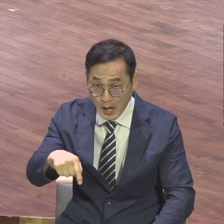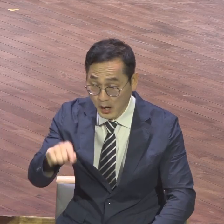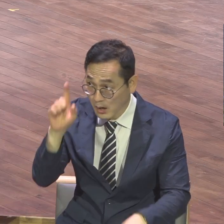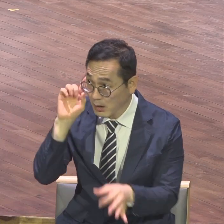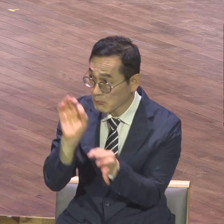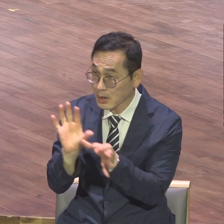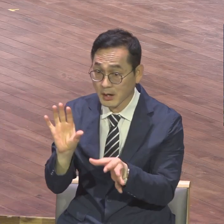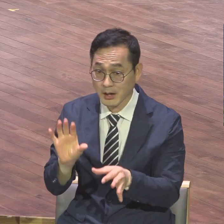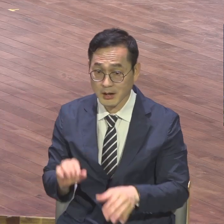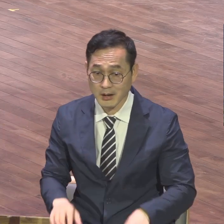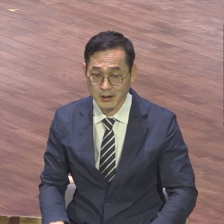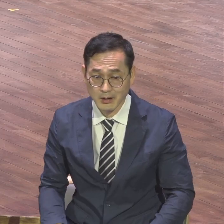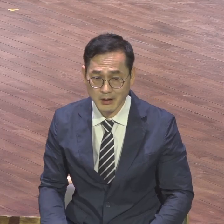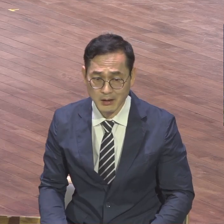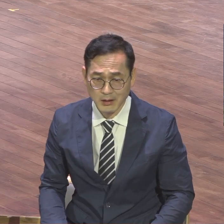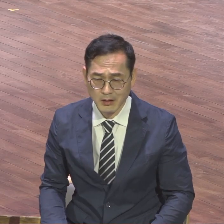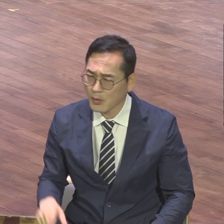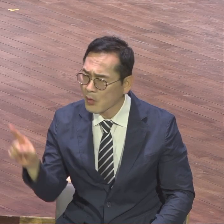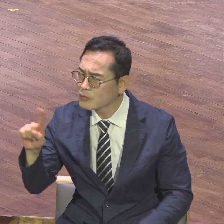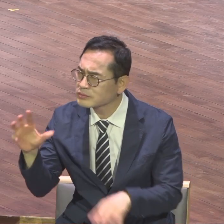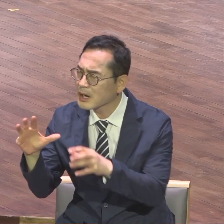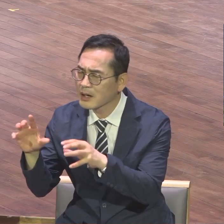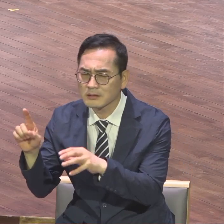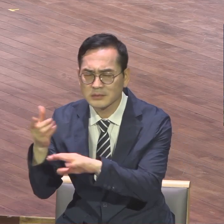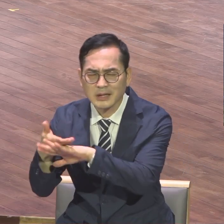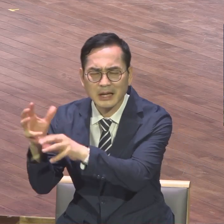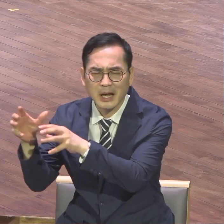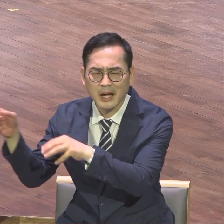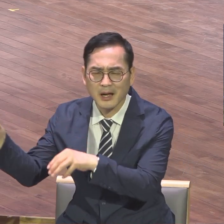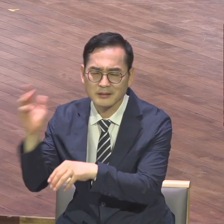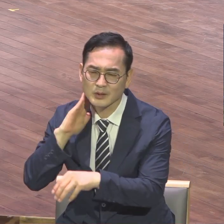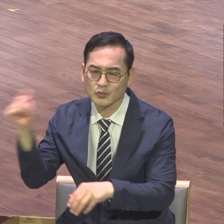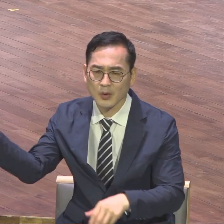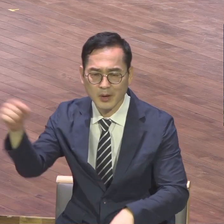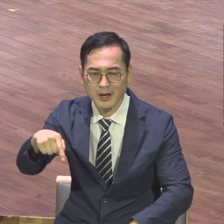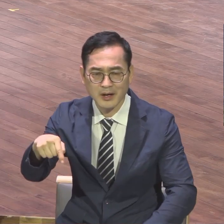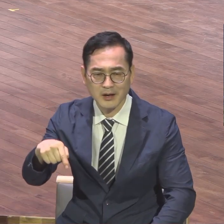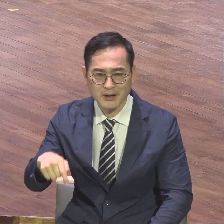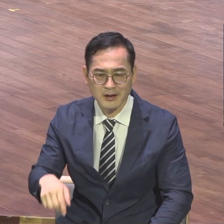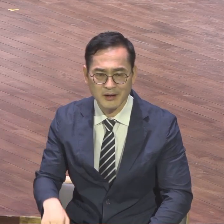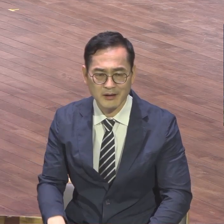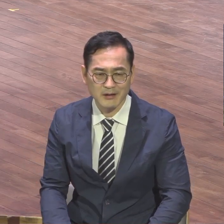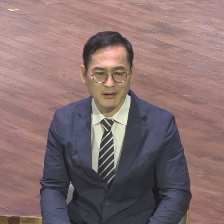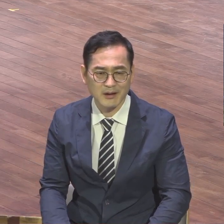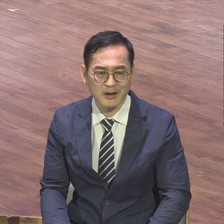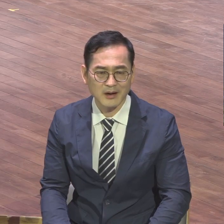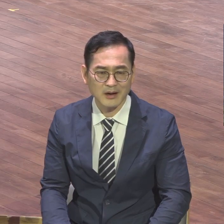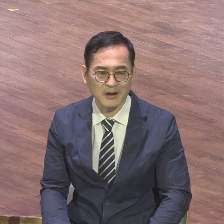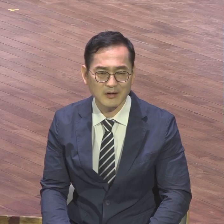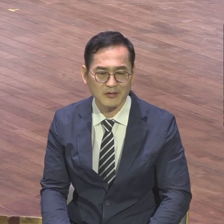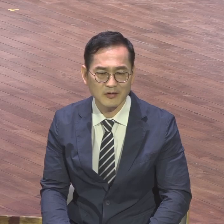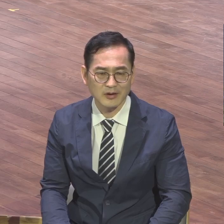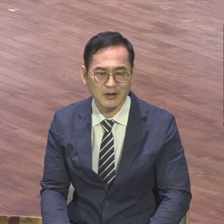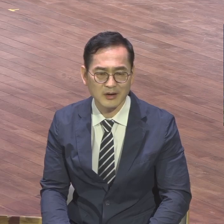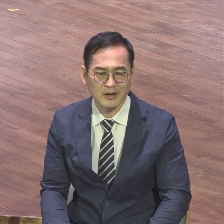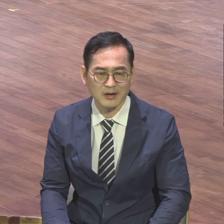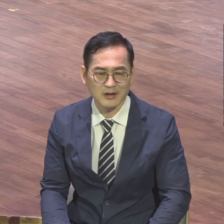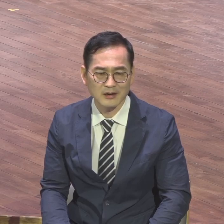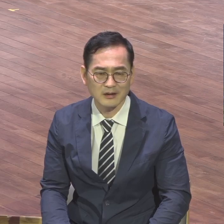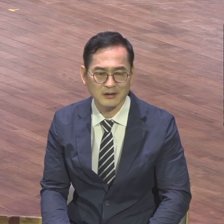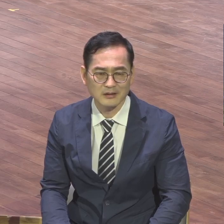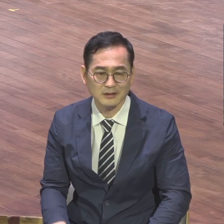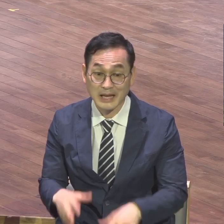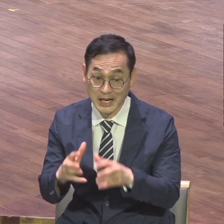대통령이 참석해서 뭐 훈장 주고 축하한 적은 없습니다. 제가 기억하기로는 한국 기독교 역사에 처음 있는